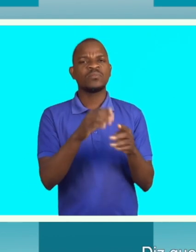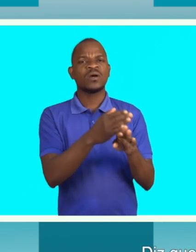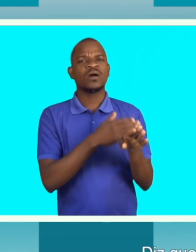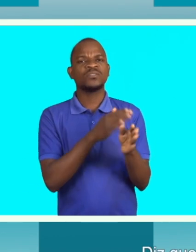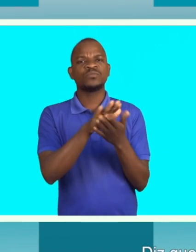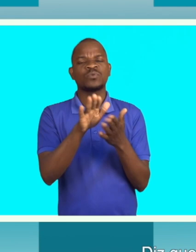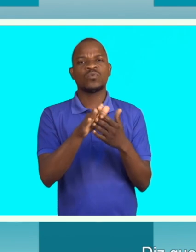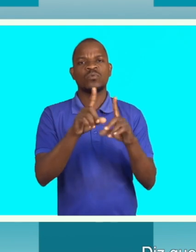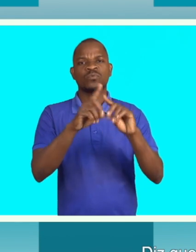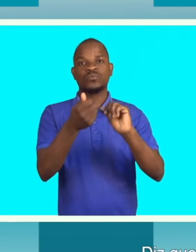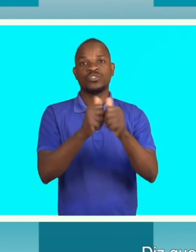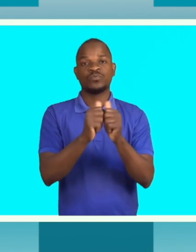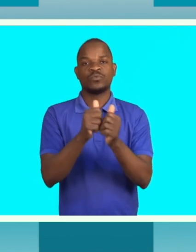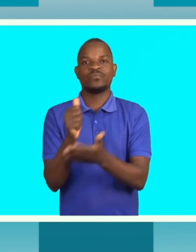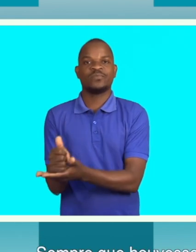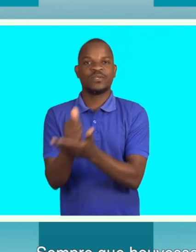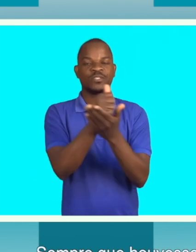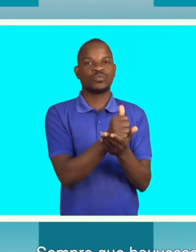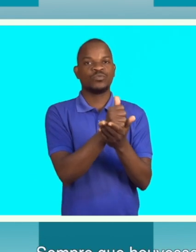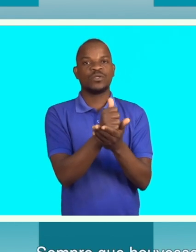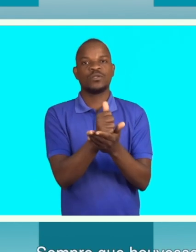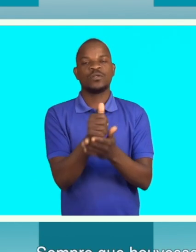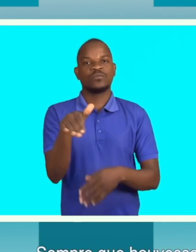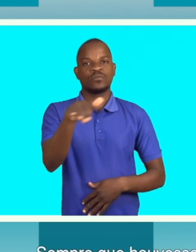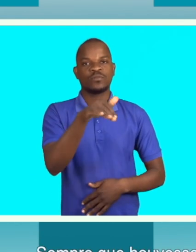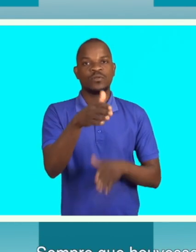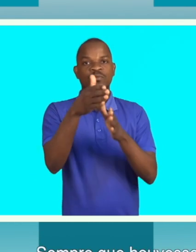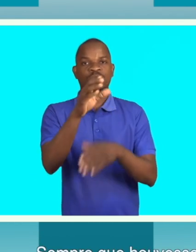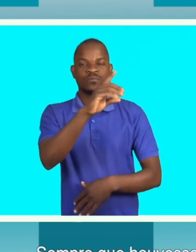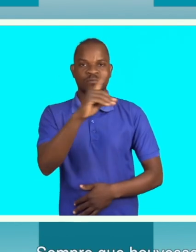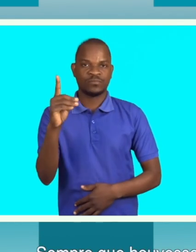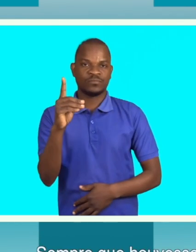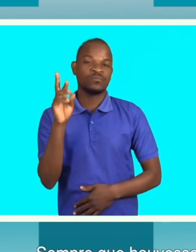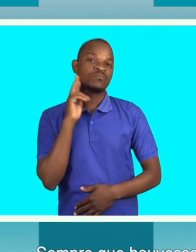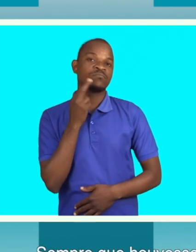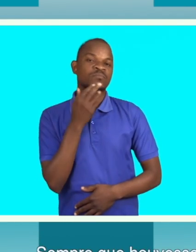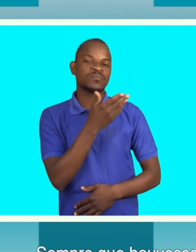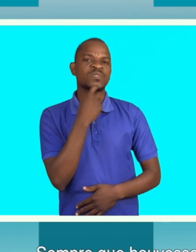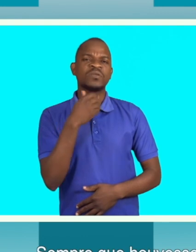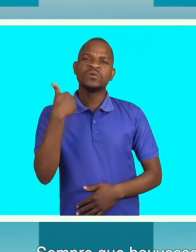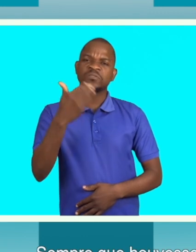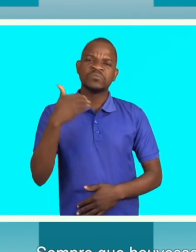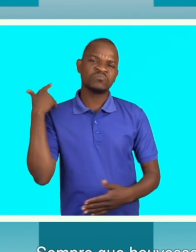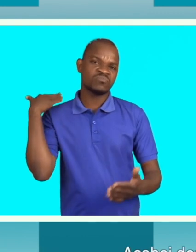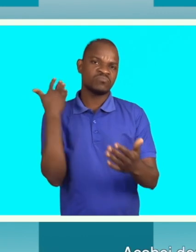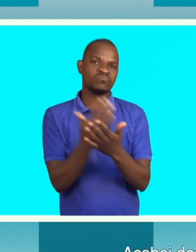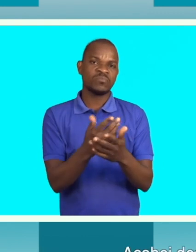pessoas Com deficiência Eu sempre Quando havia Corrida De triciclo Eu participava